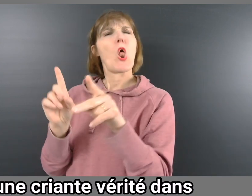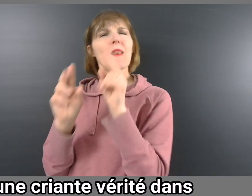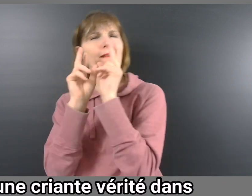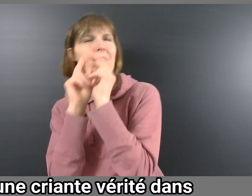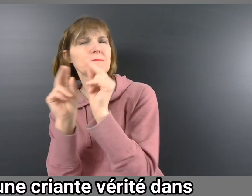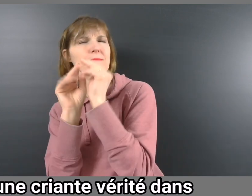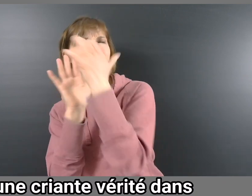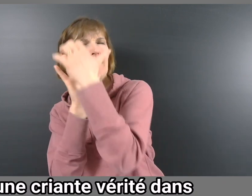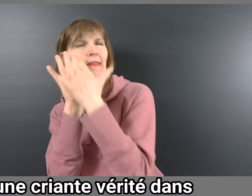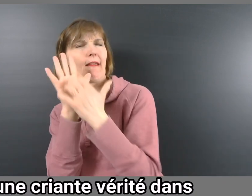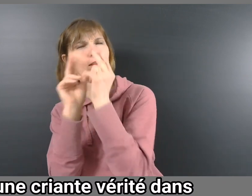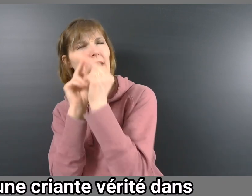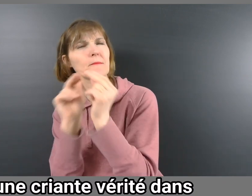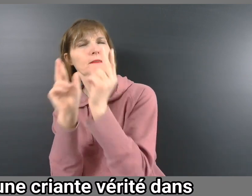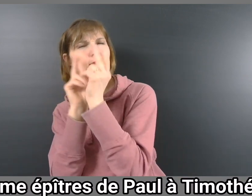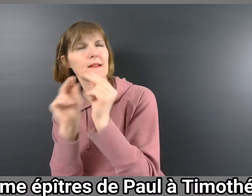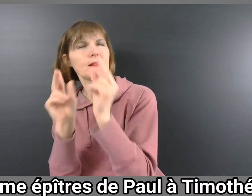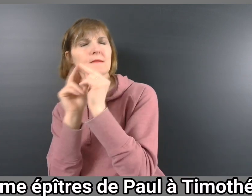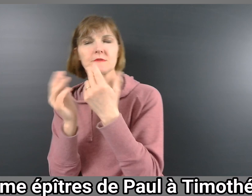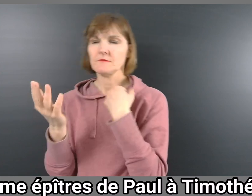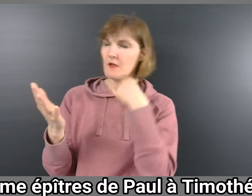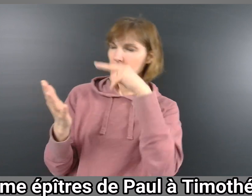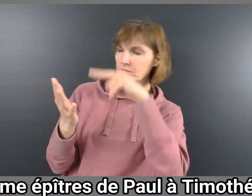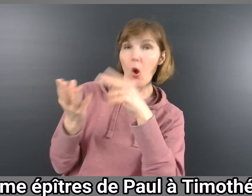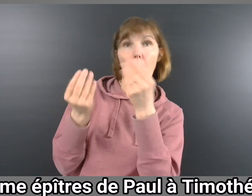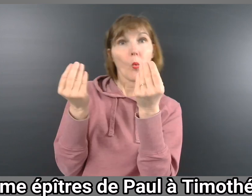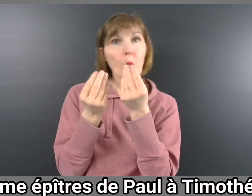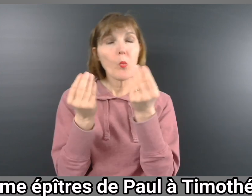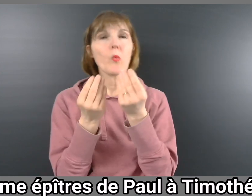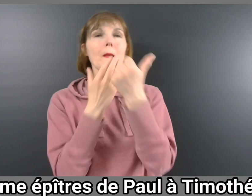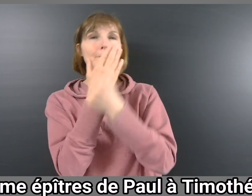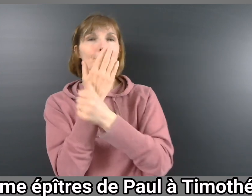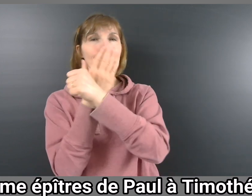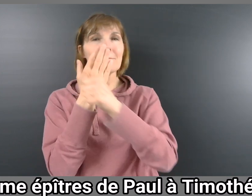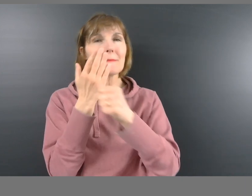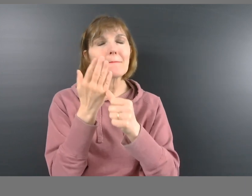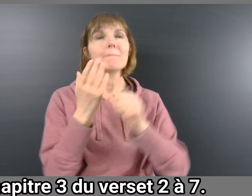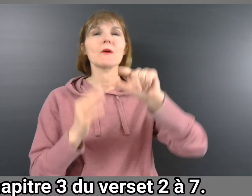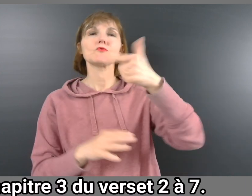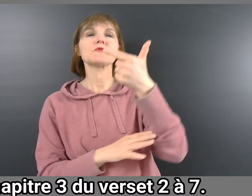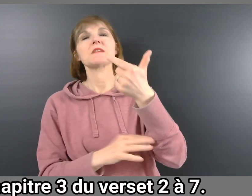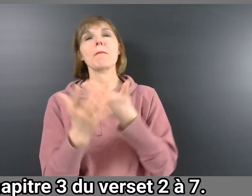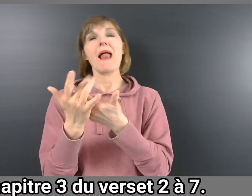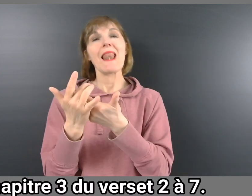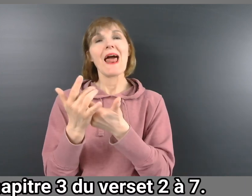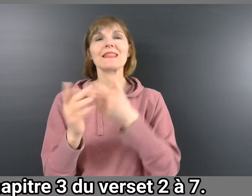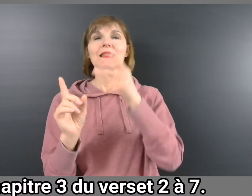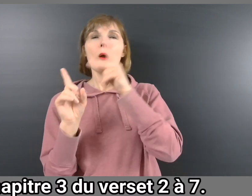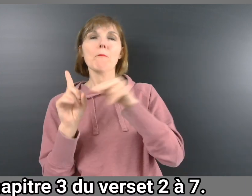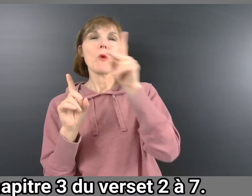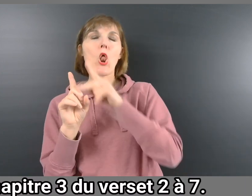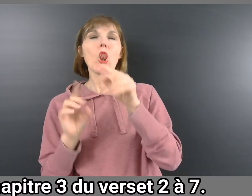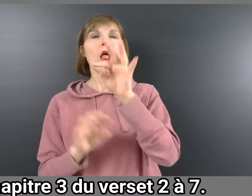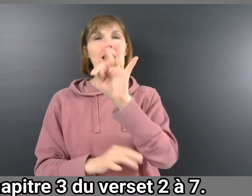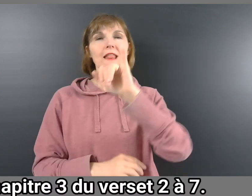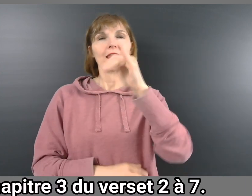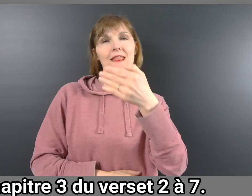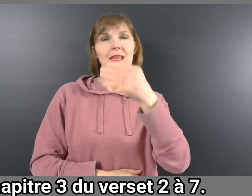criante vérité. Dans la deuxième épître de Paul à Timothée, chapitre 3, du verset 2 à 7,